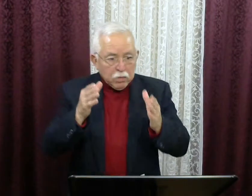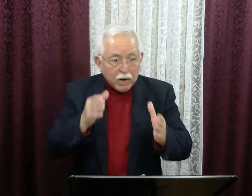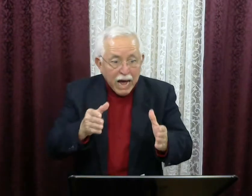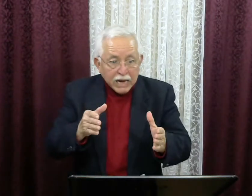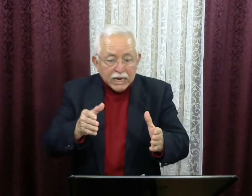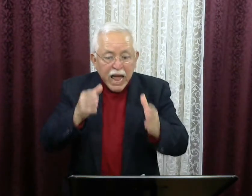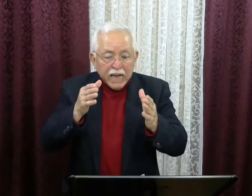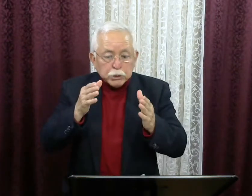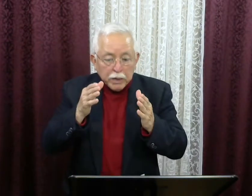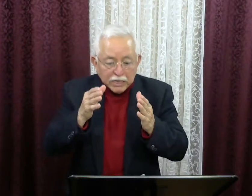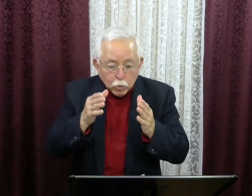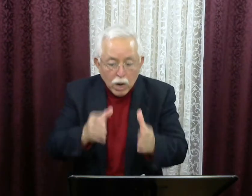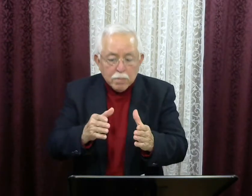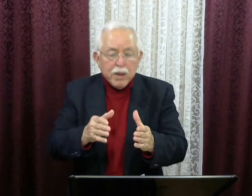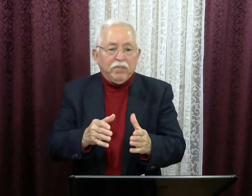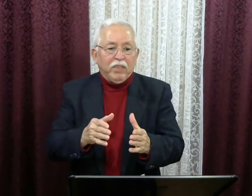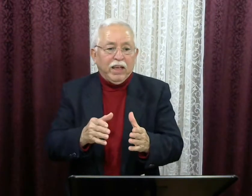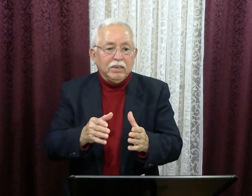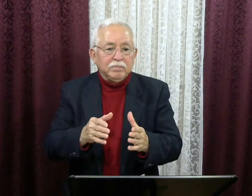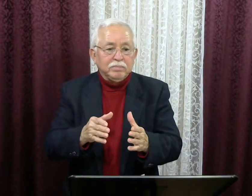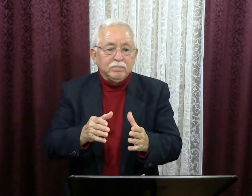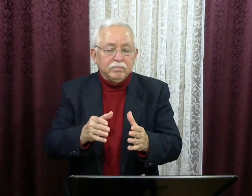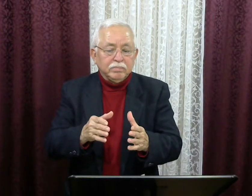madurar espiritualmente.